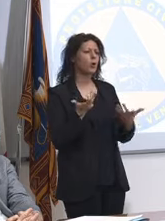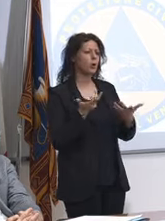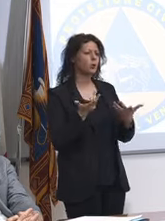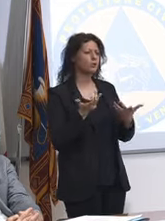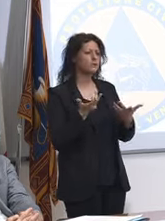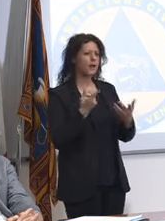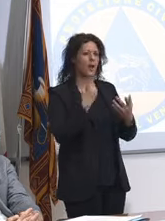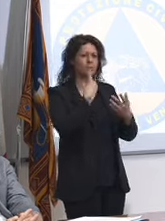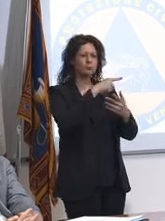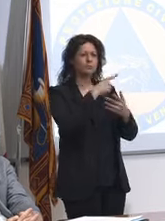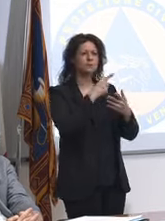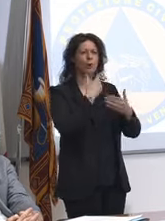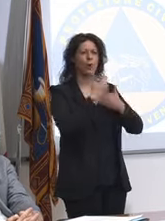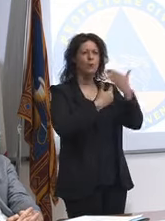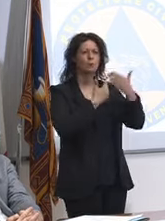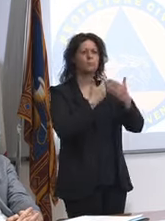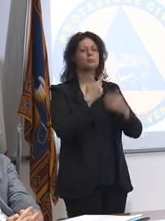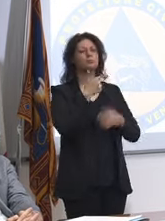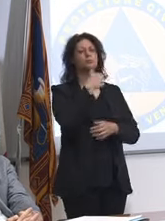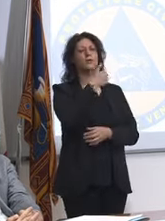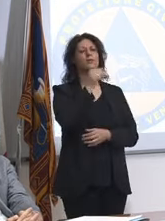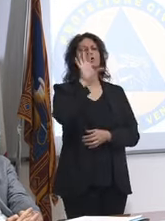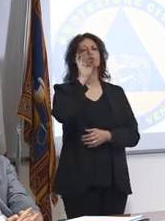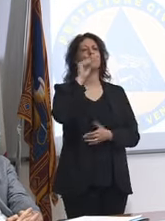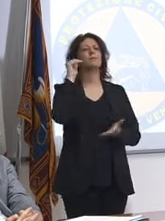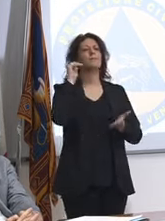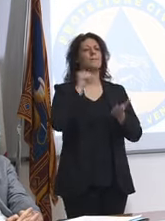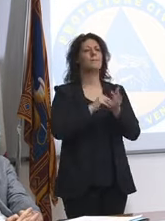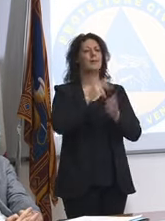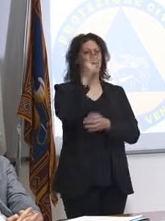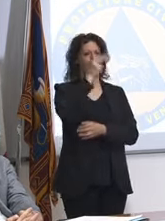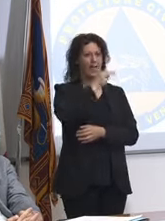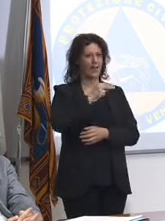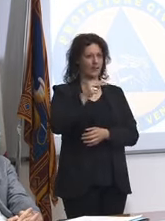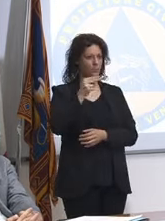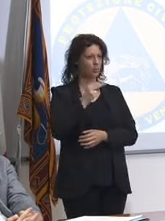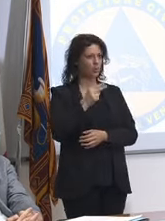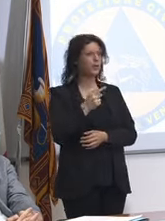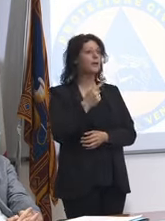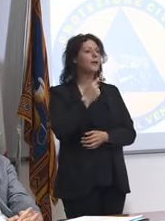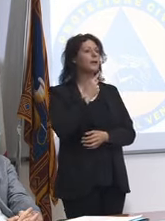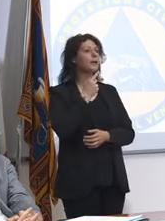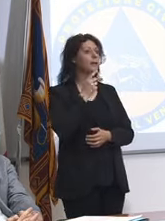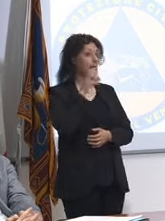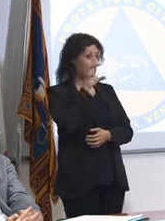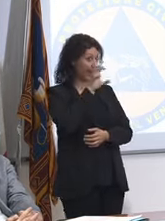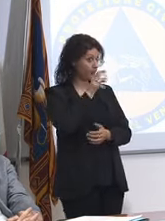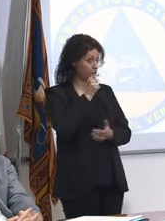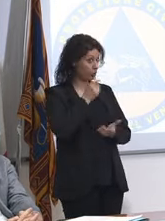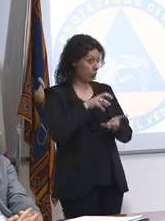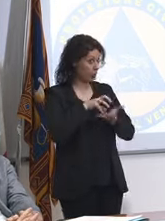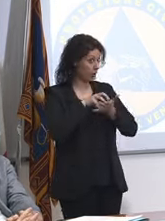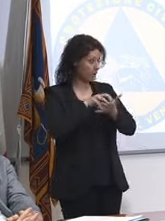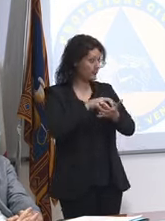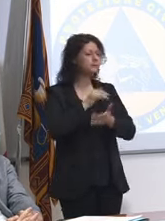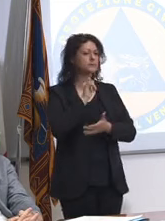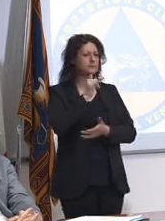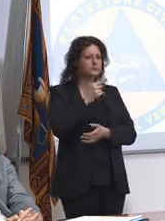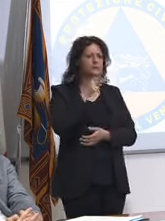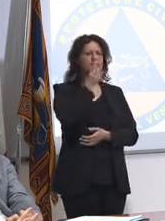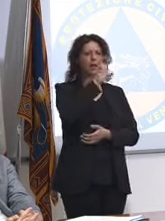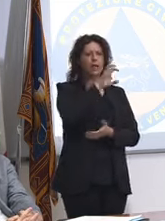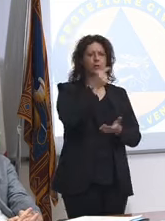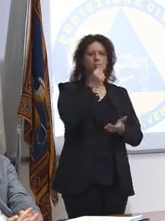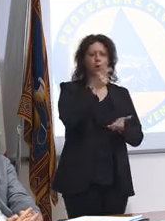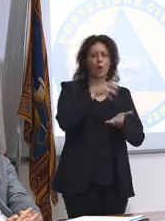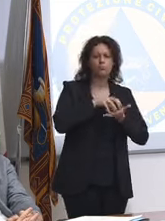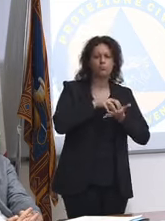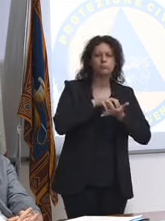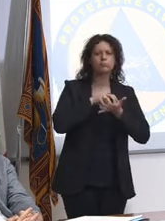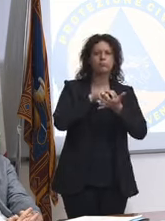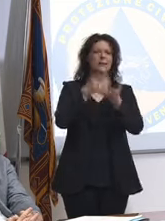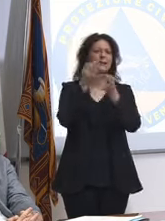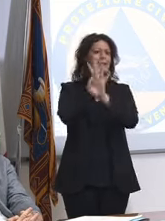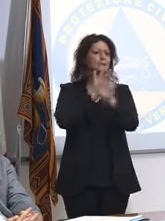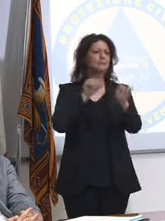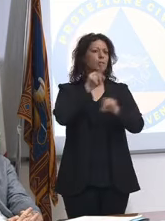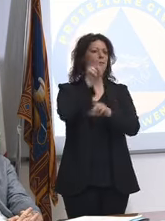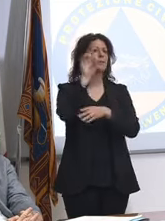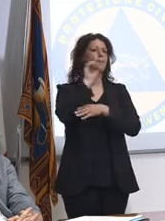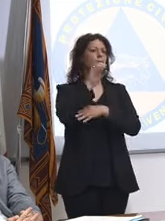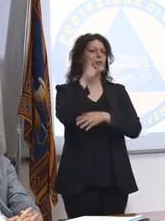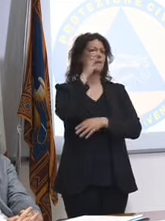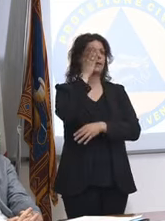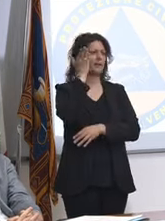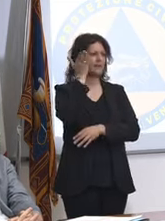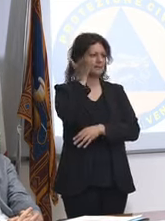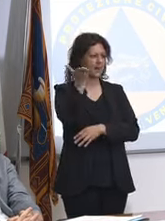150.000 euro. Mesi dalla Regione Veneto. Certo, dati al COP. Sì, sì, sì. Crisanti, c'è una delibera